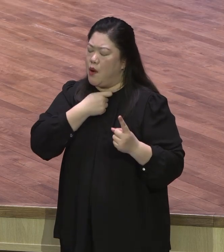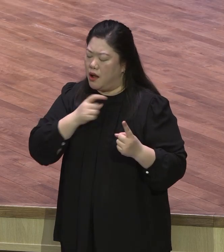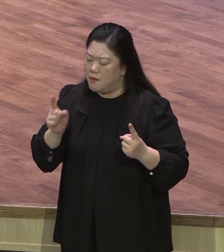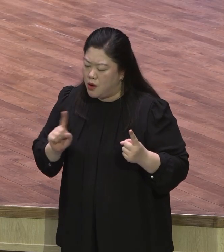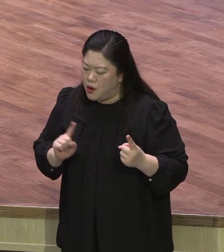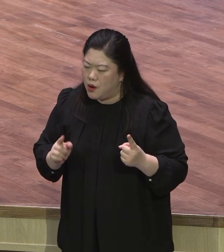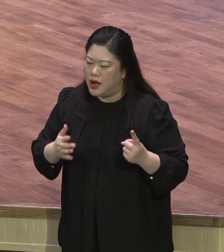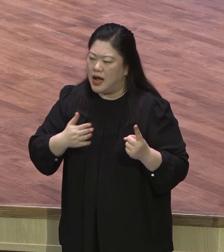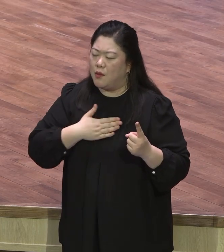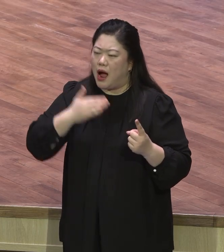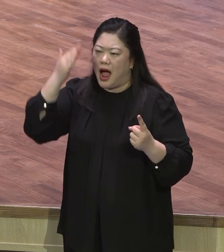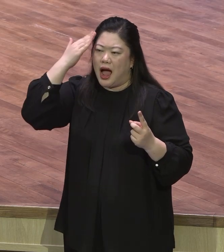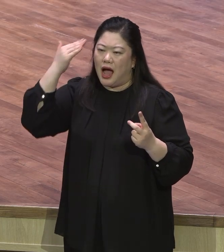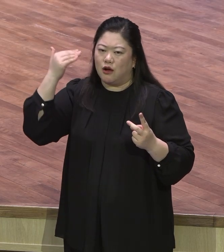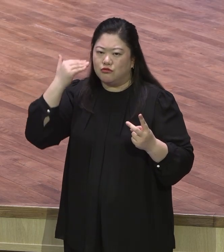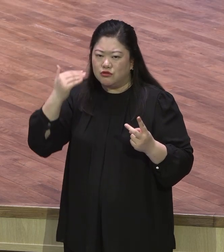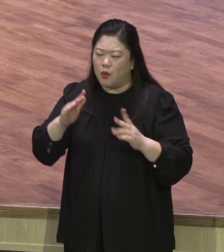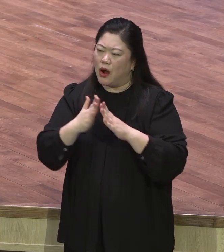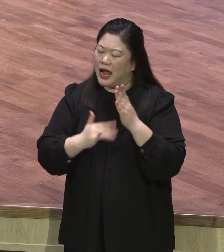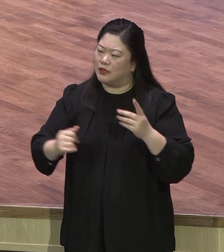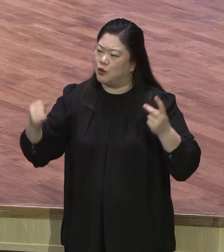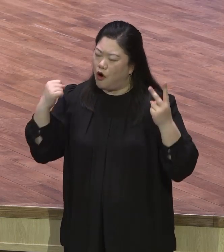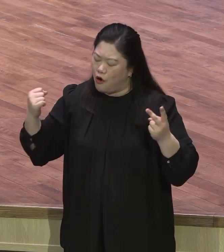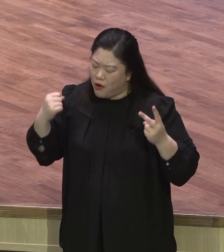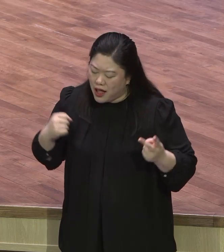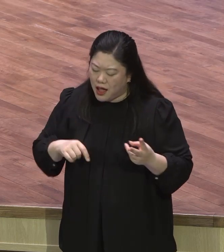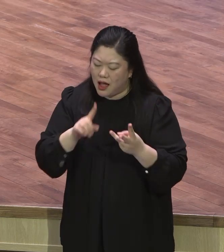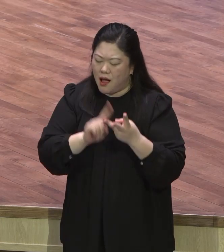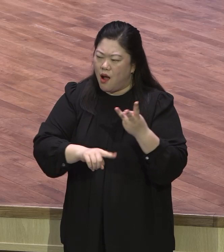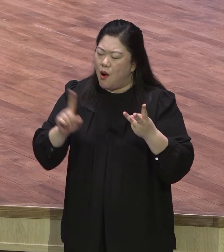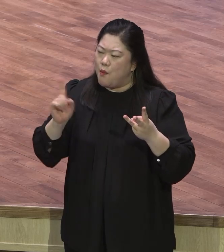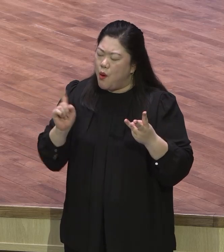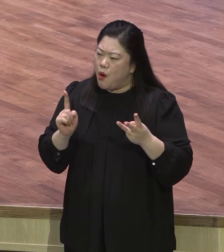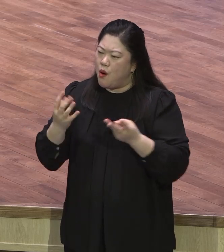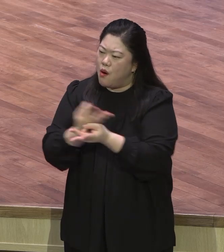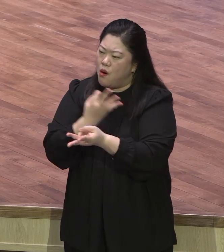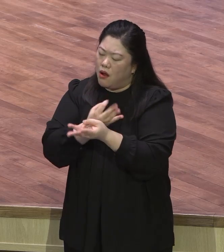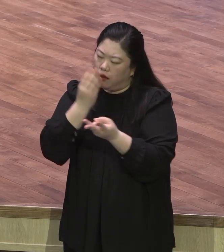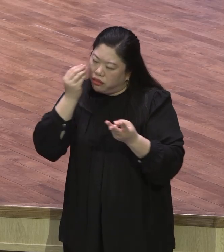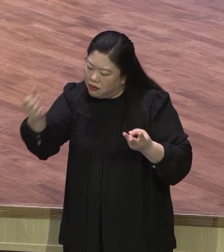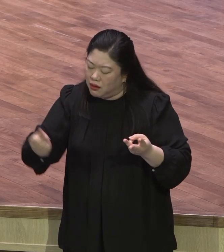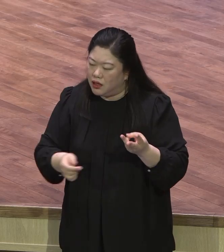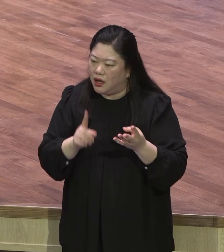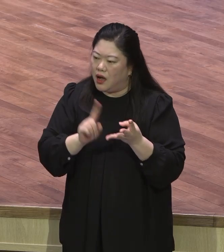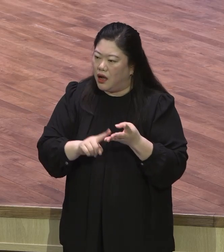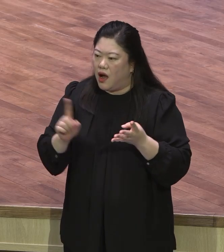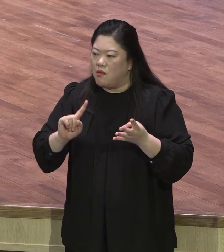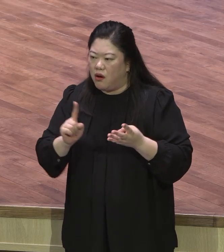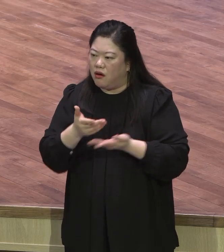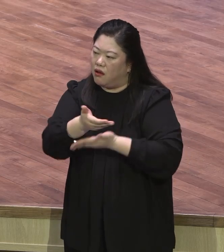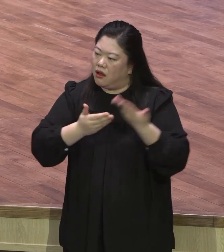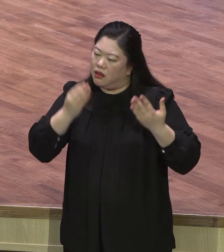장사하는 것 가족들 건강 모든 것이 세상적인 서론이